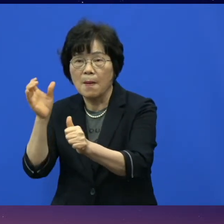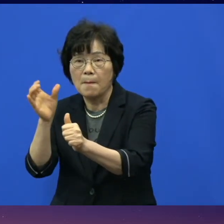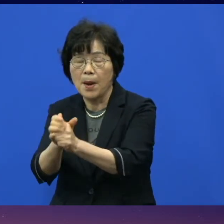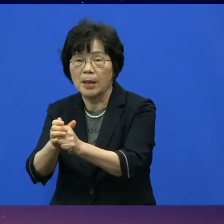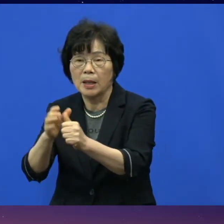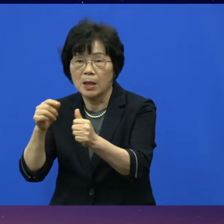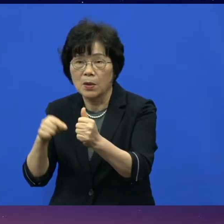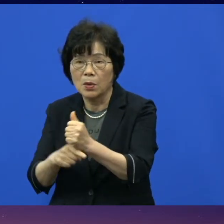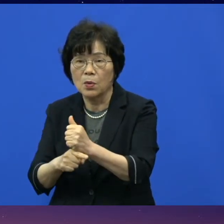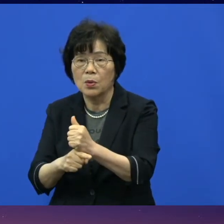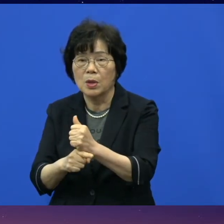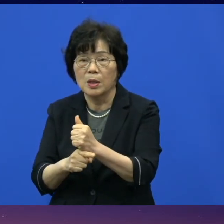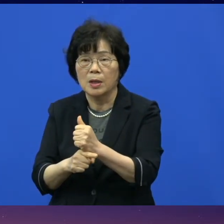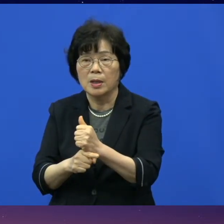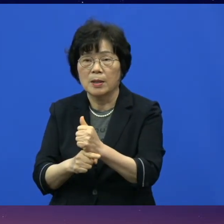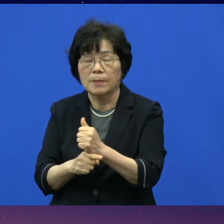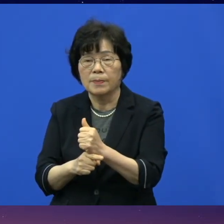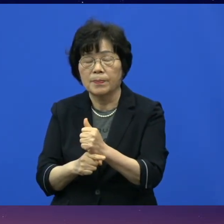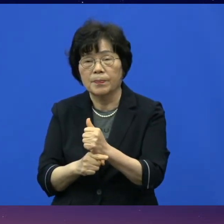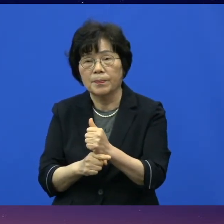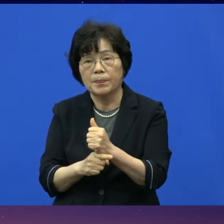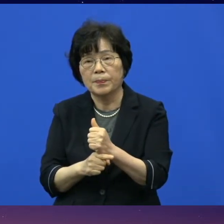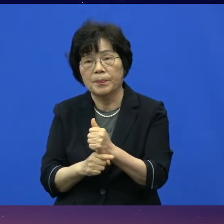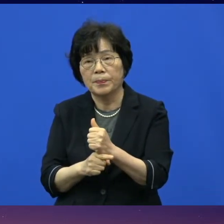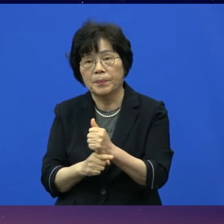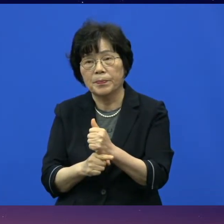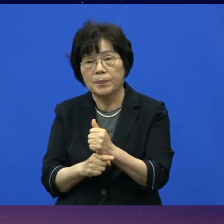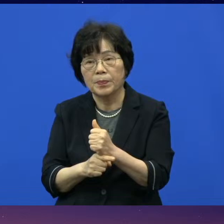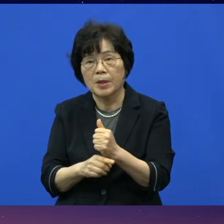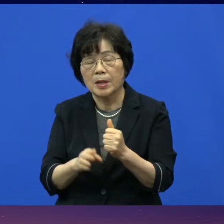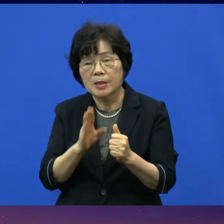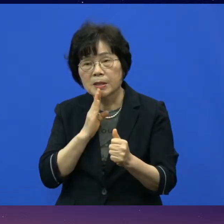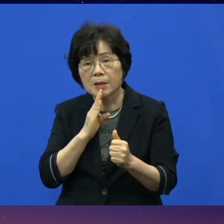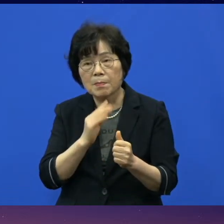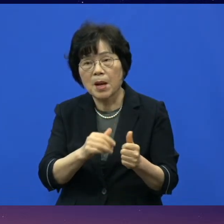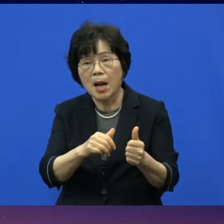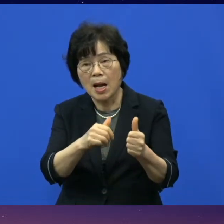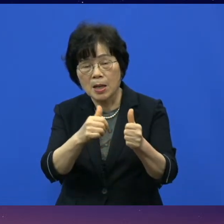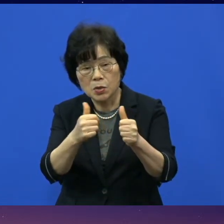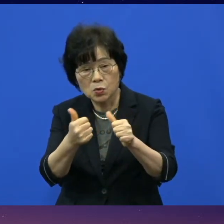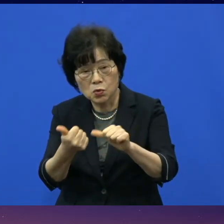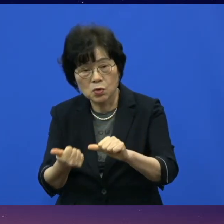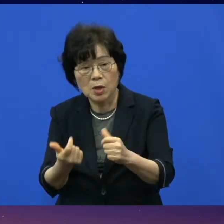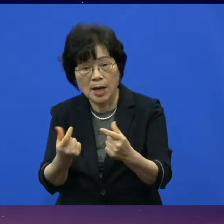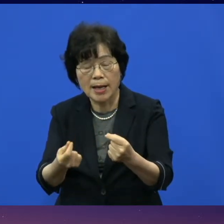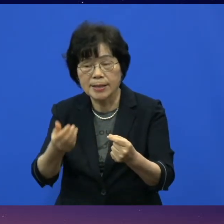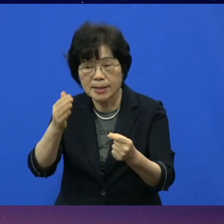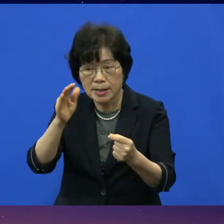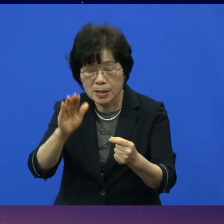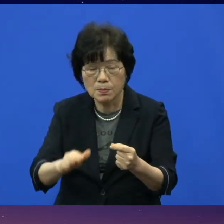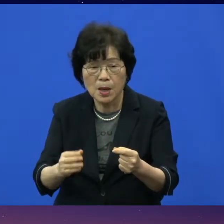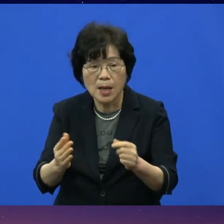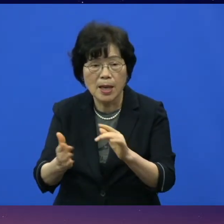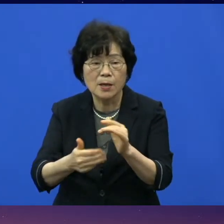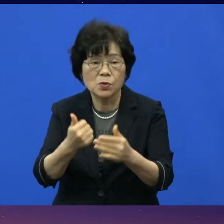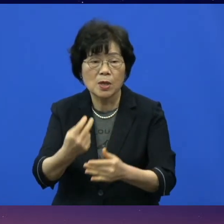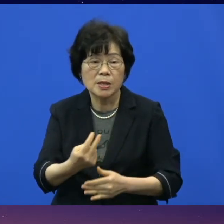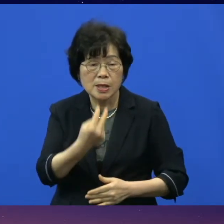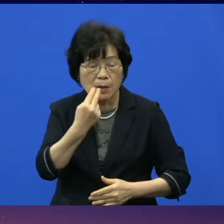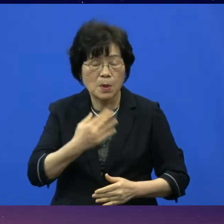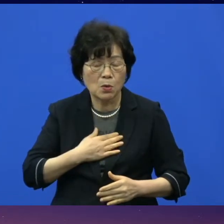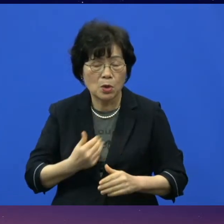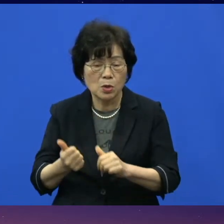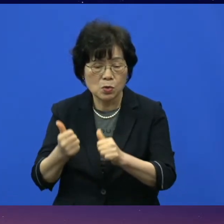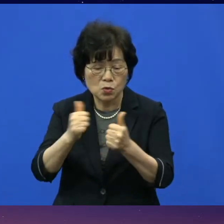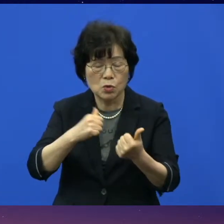우리가 복음을 위해 살아갈 때 그렇게 되는 거예요. 그래서 정말 죽음에 넘겨지지만 예수의 생명이 또한 우리 죽을